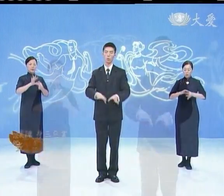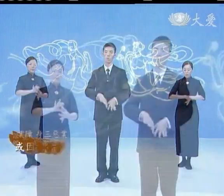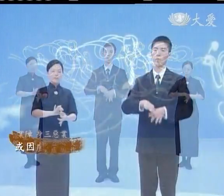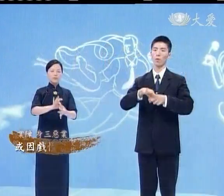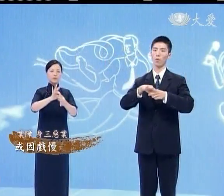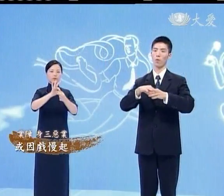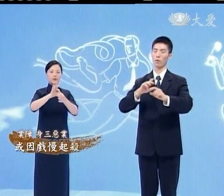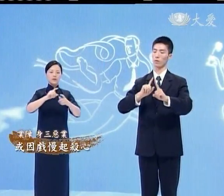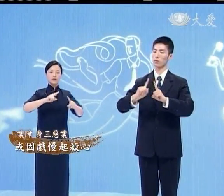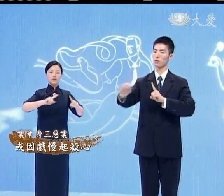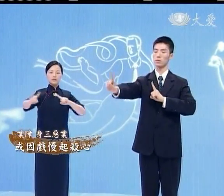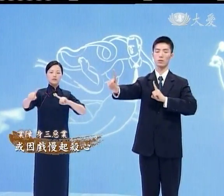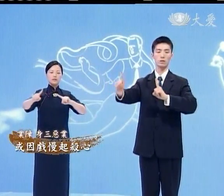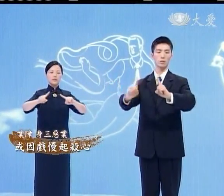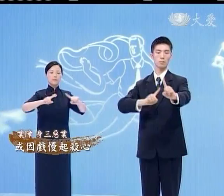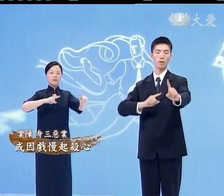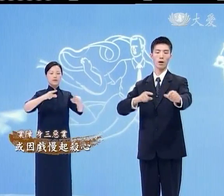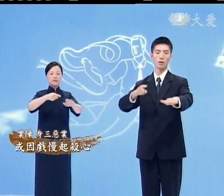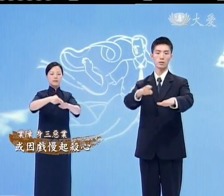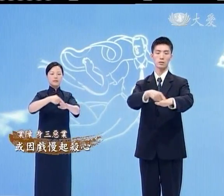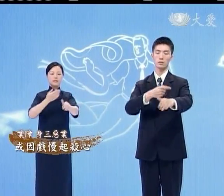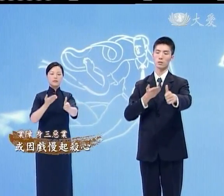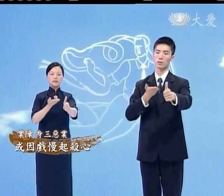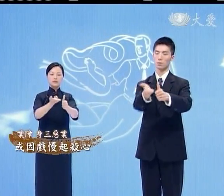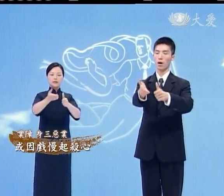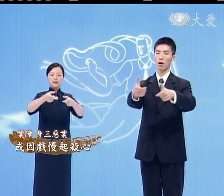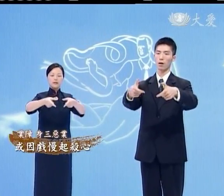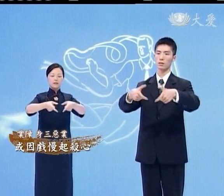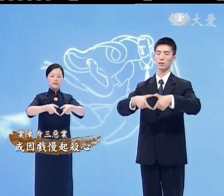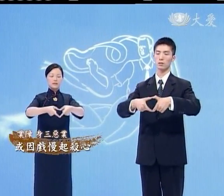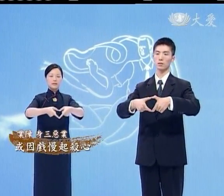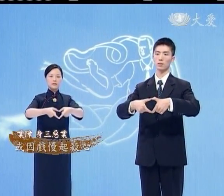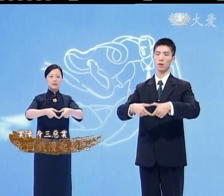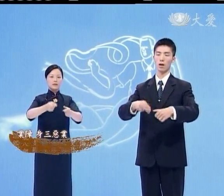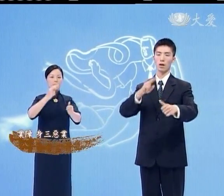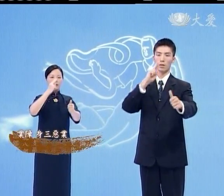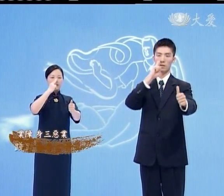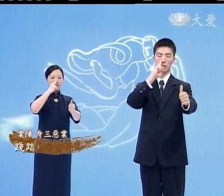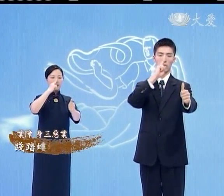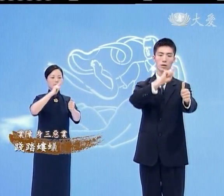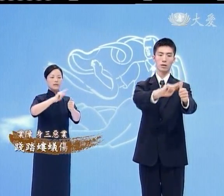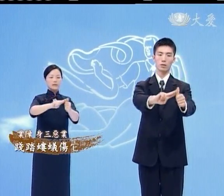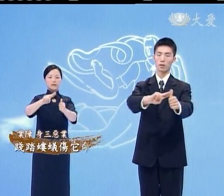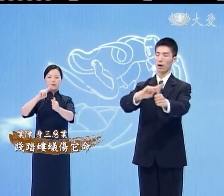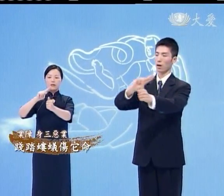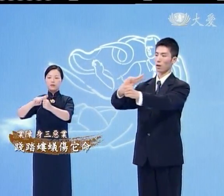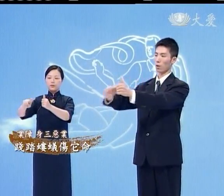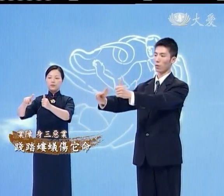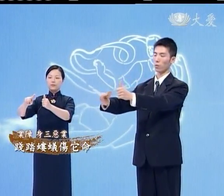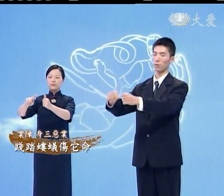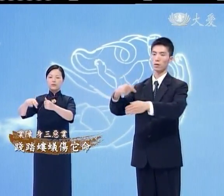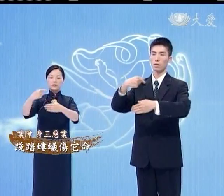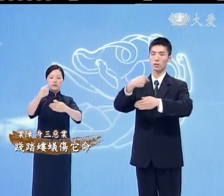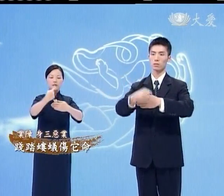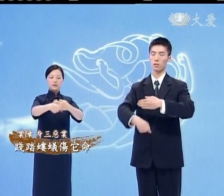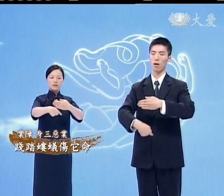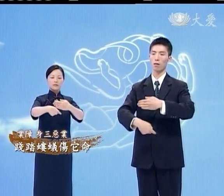火因喜满起杀心，践踏蝼蚁伤